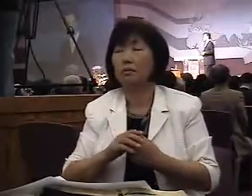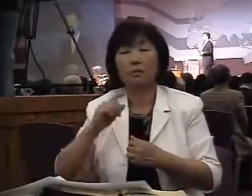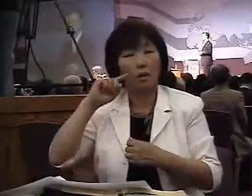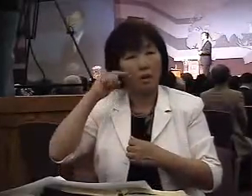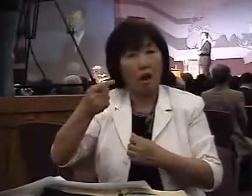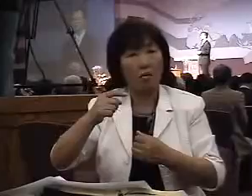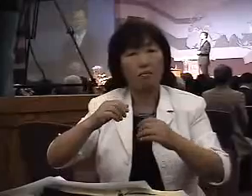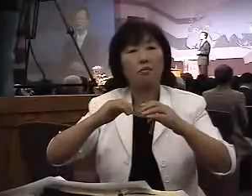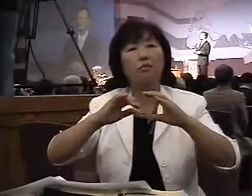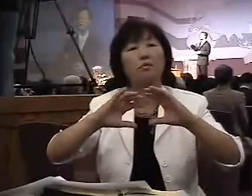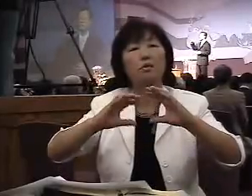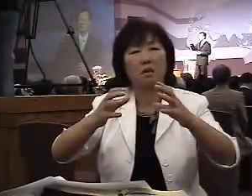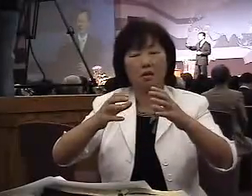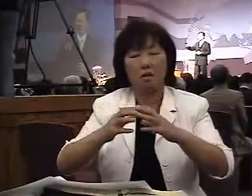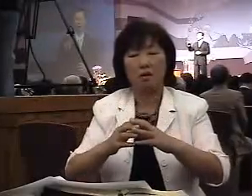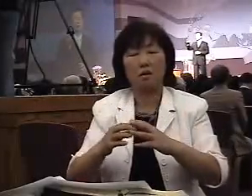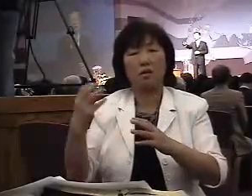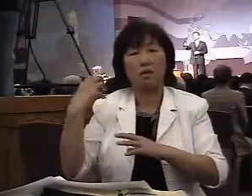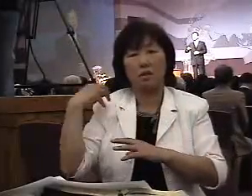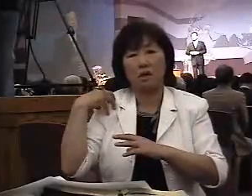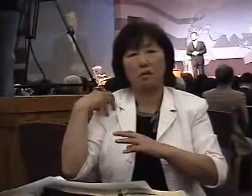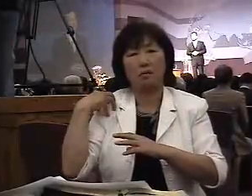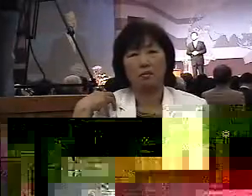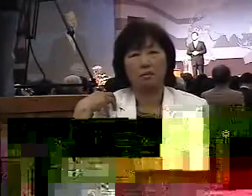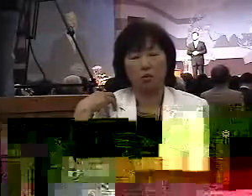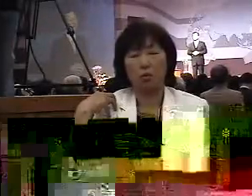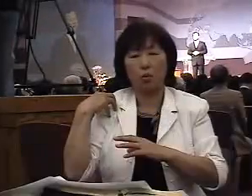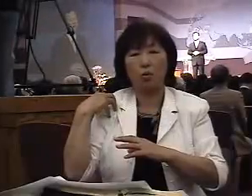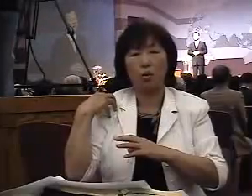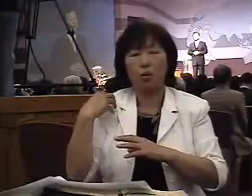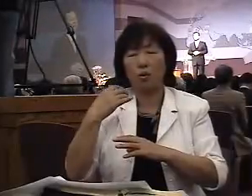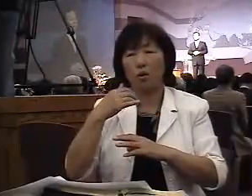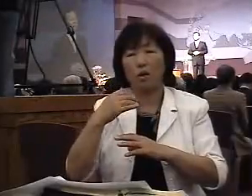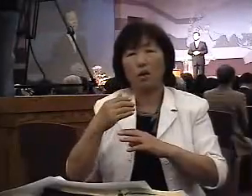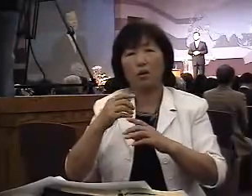다음 세대를 책임지는 교회이기 때문에 보낸다는 것이었습니다.